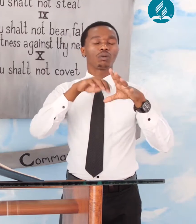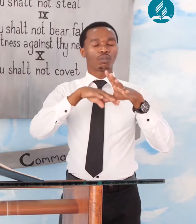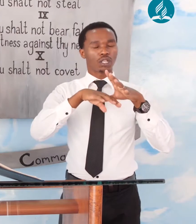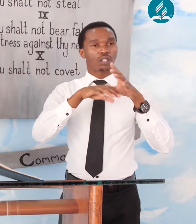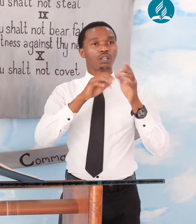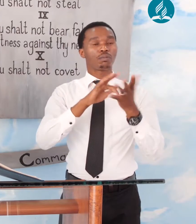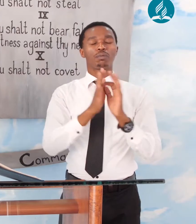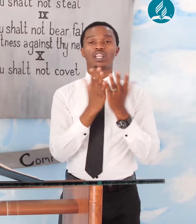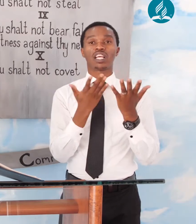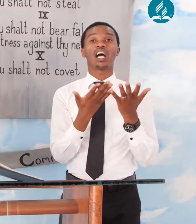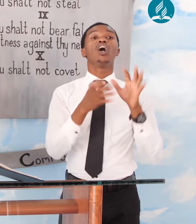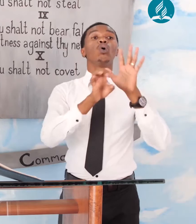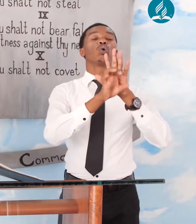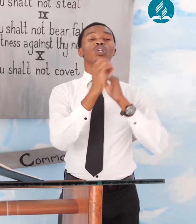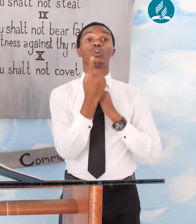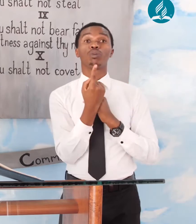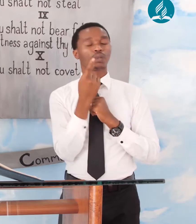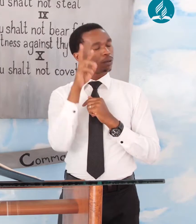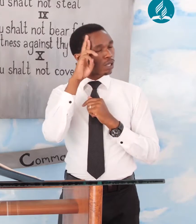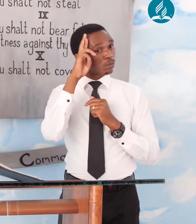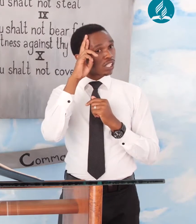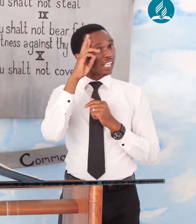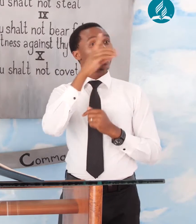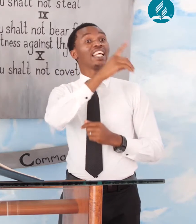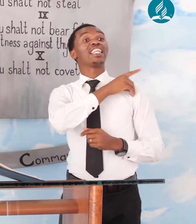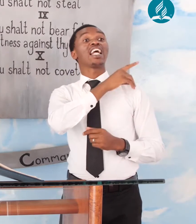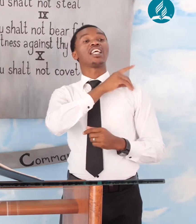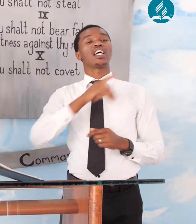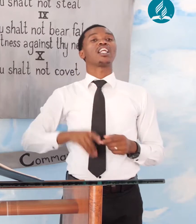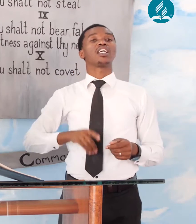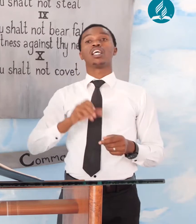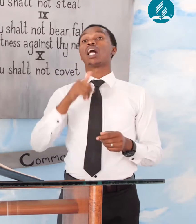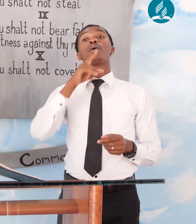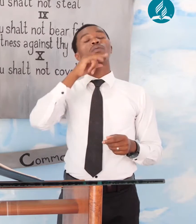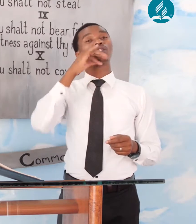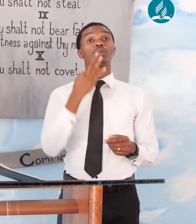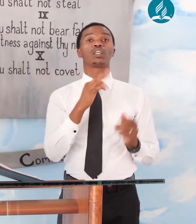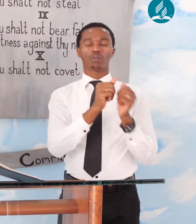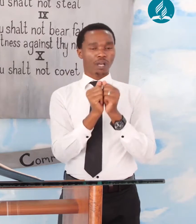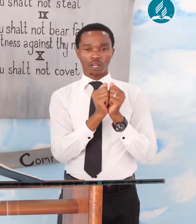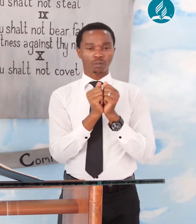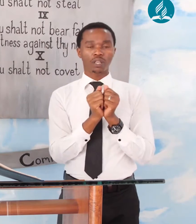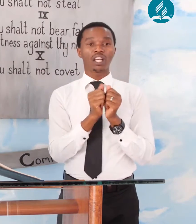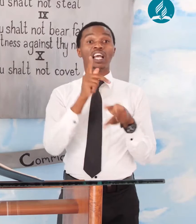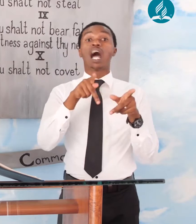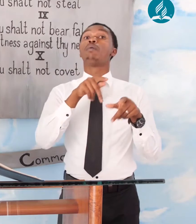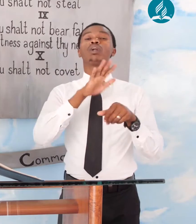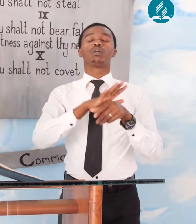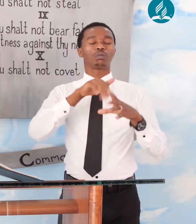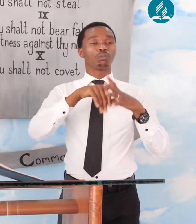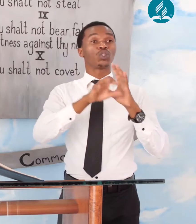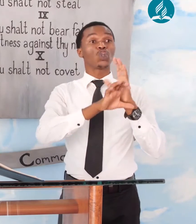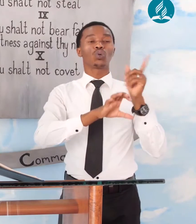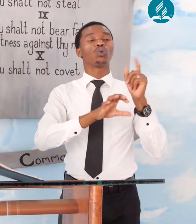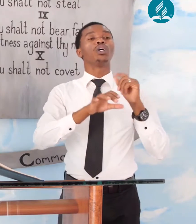Daniyeli mubona ukuntu yaba Daniyeli yaba bagenzi be akenshi bashakaga kubashyira mu kaga gakomeye ariko muri